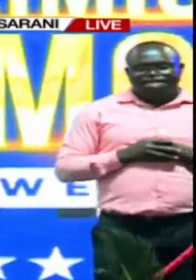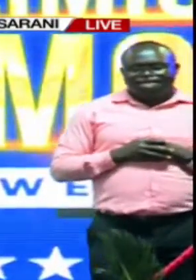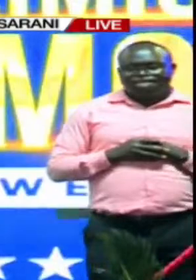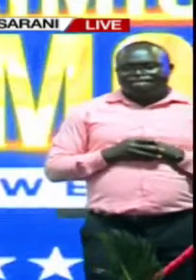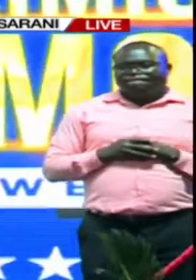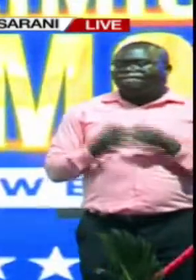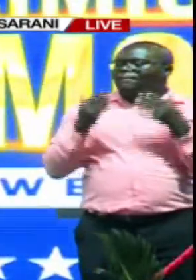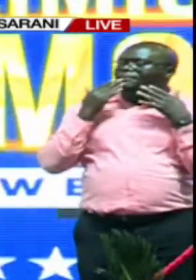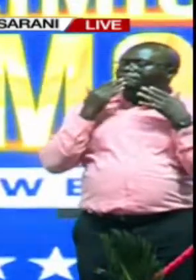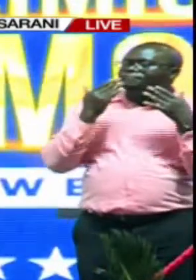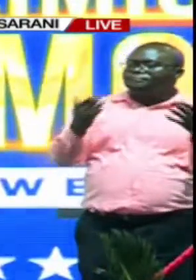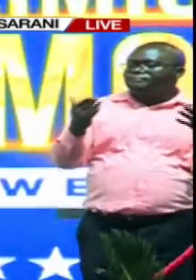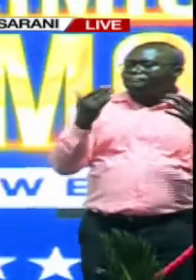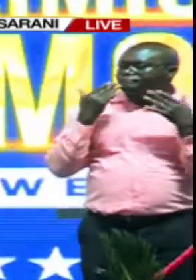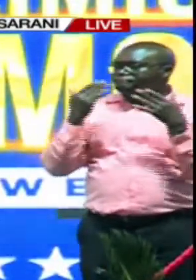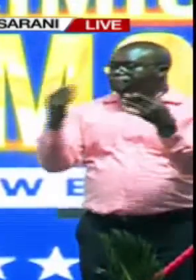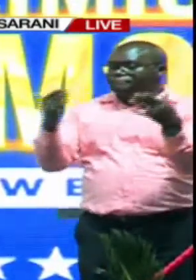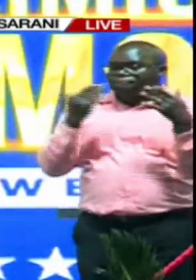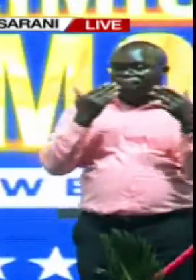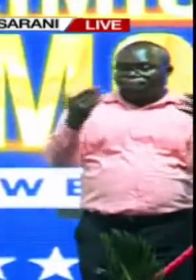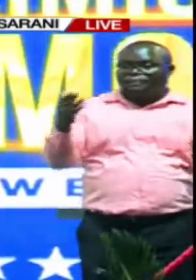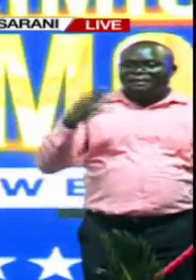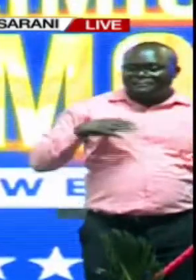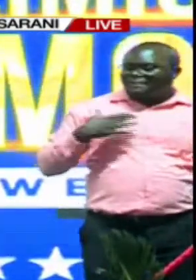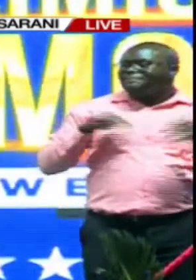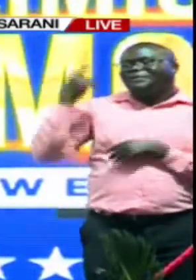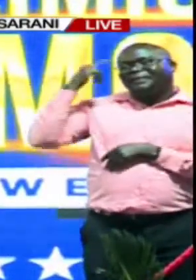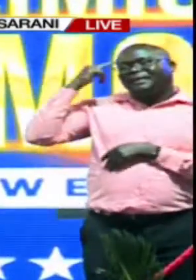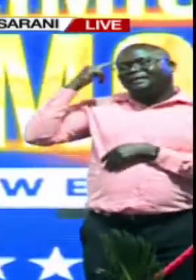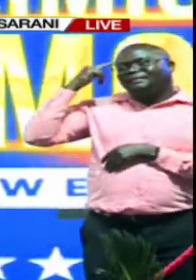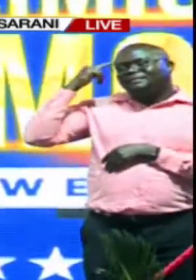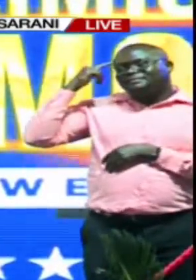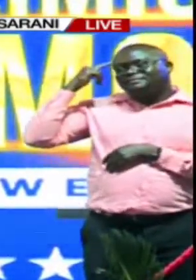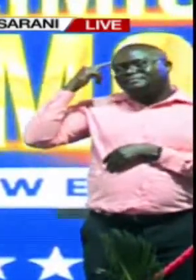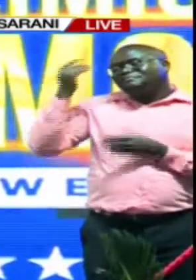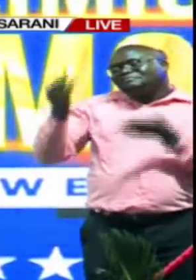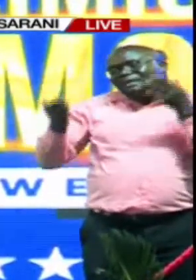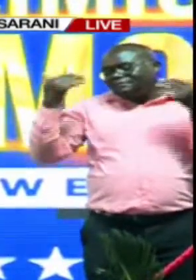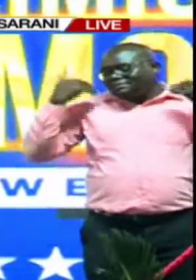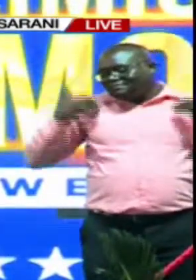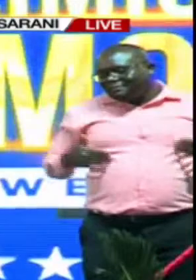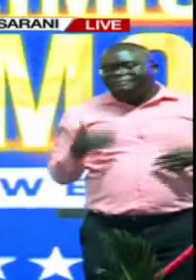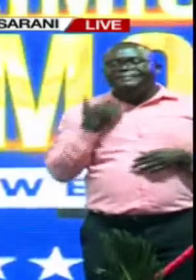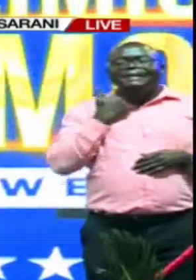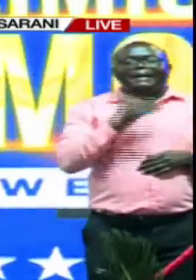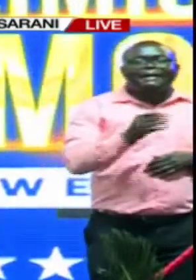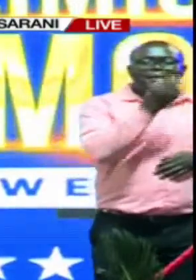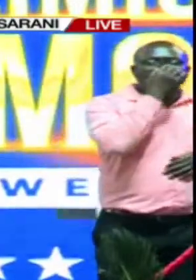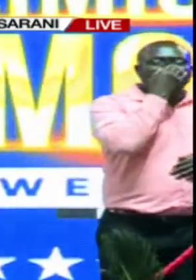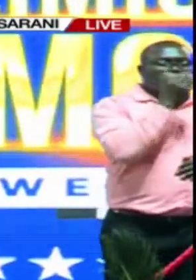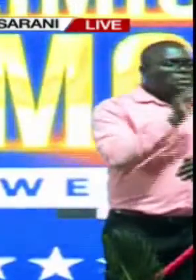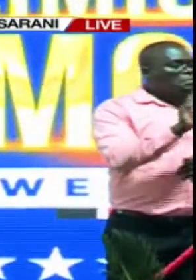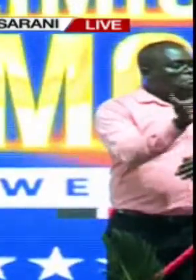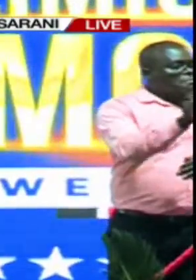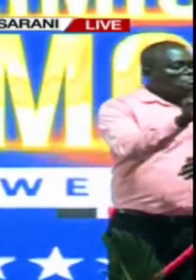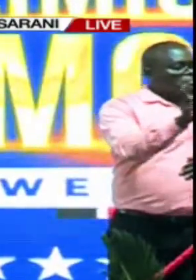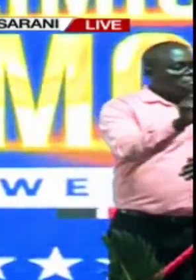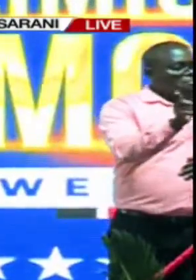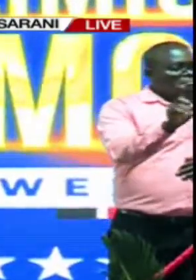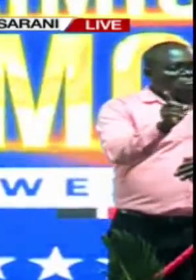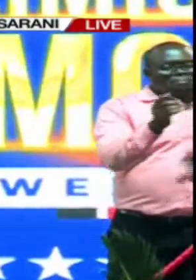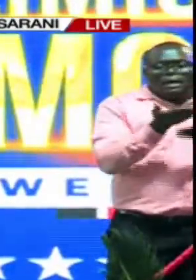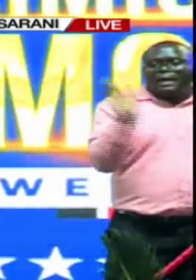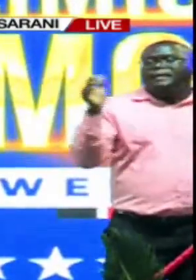Nataka kuwashukuru, wengi walifikiria labda mimi na muhet. Any